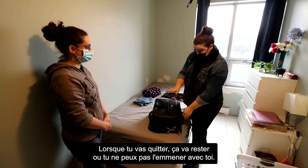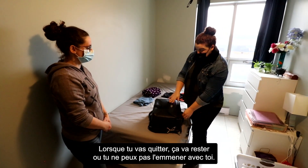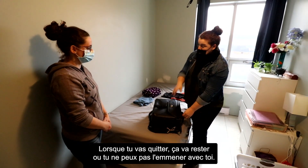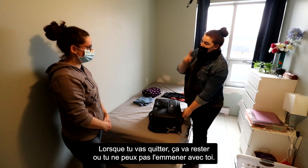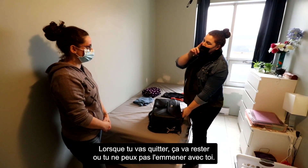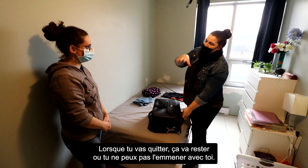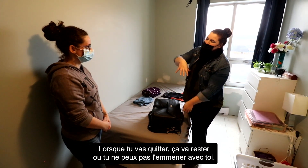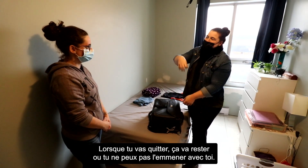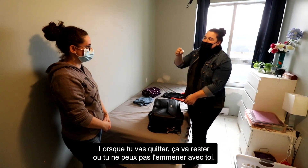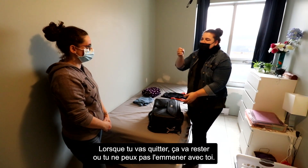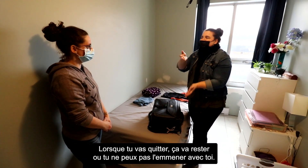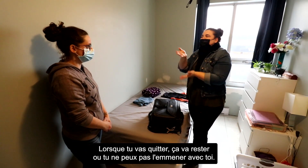dans cette valise,